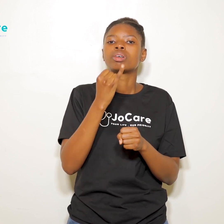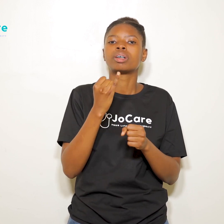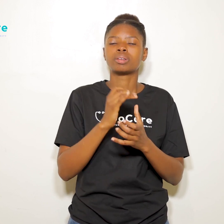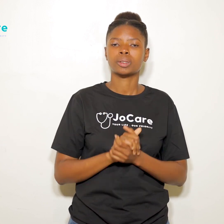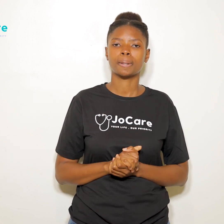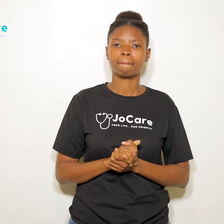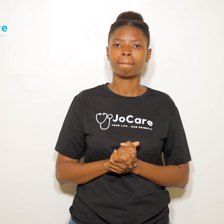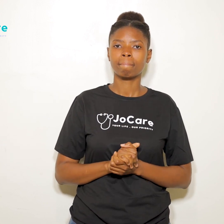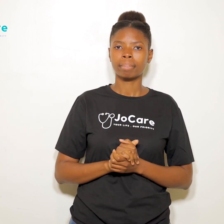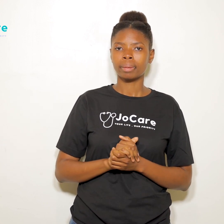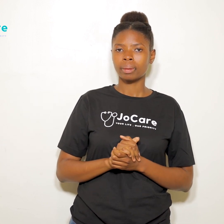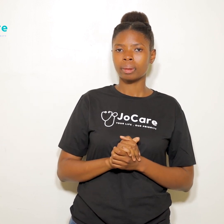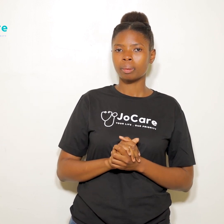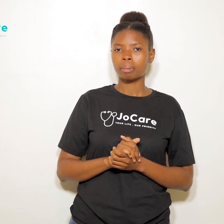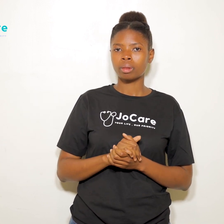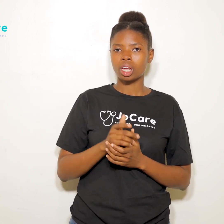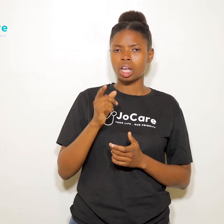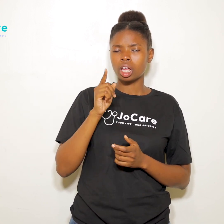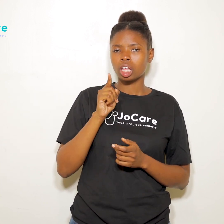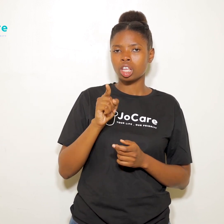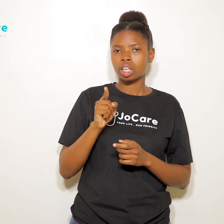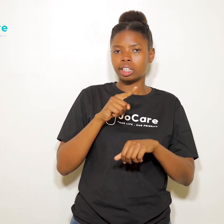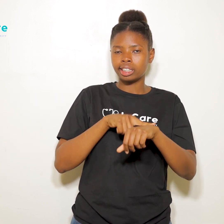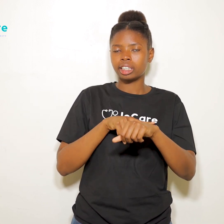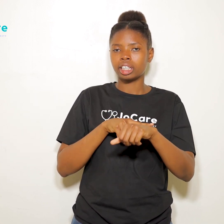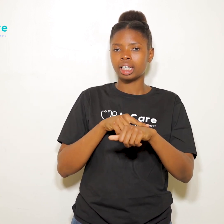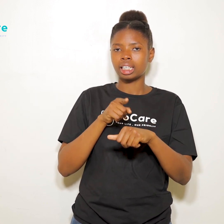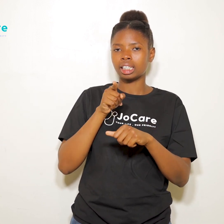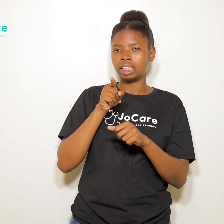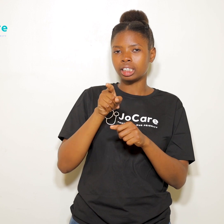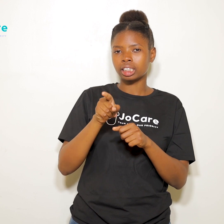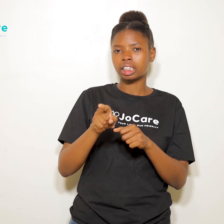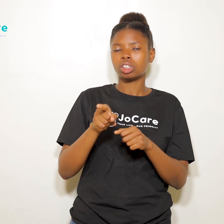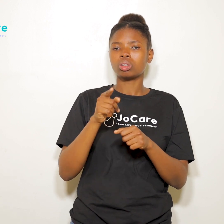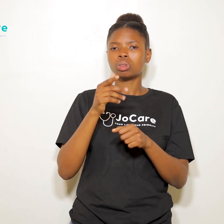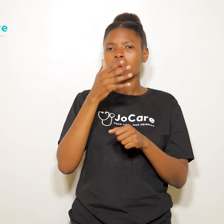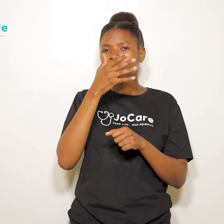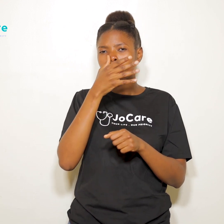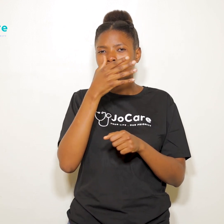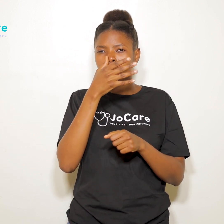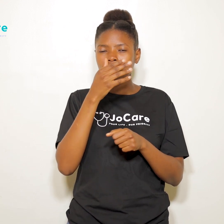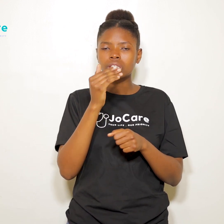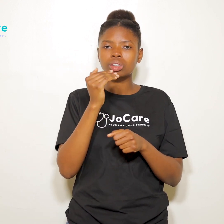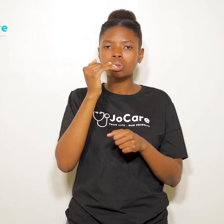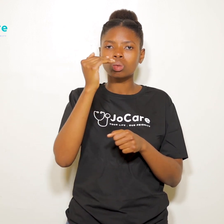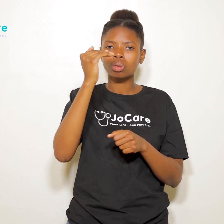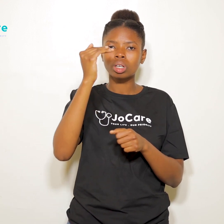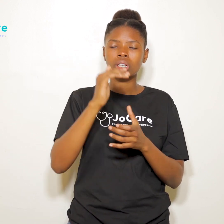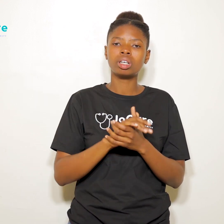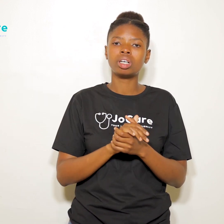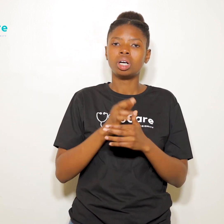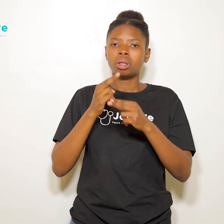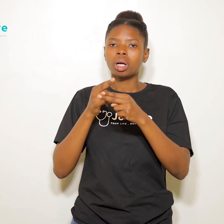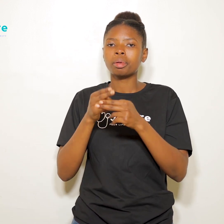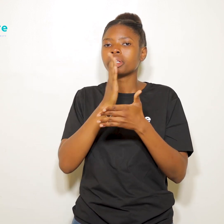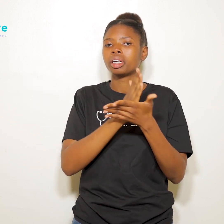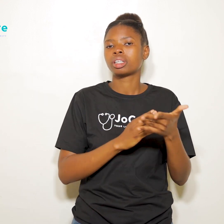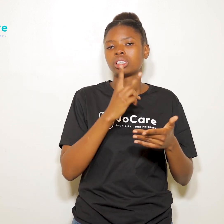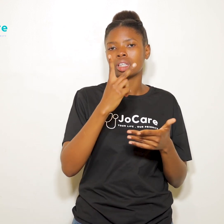Hanyuma rero ubwo icyo ngicyo igihe iyo mirerantanga iri gukuza izo ntanga tuba twacyita igice cya kabiri.